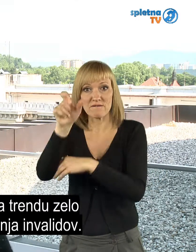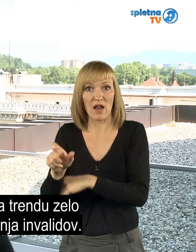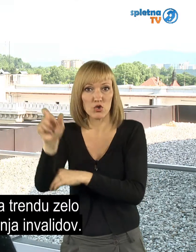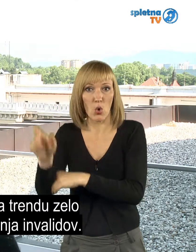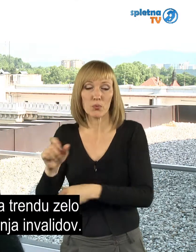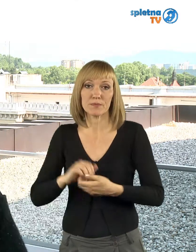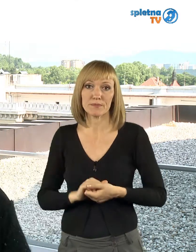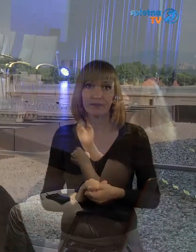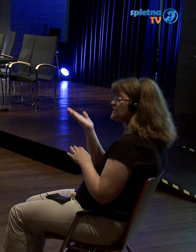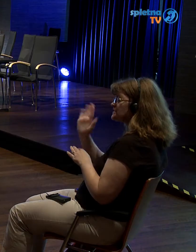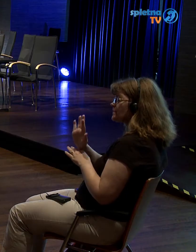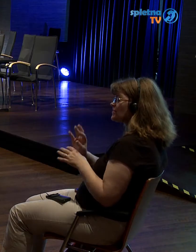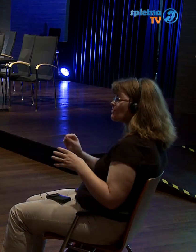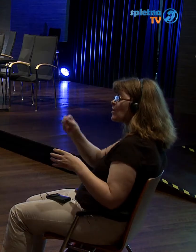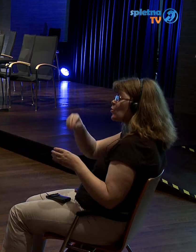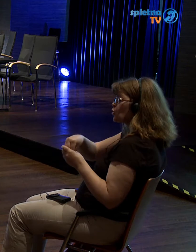invalidov.